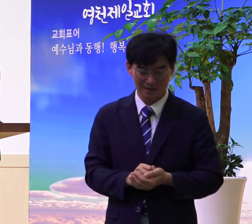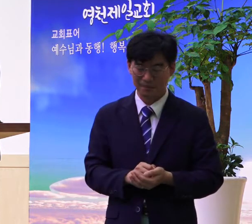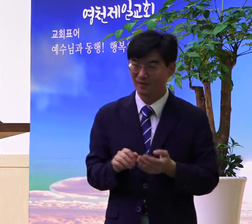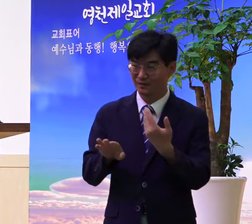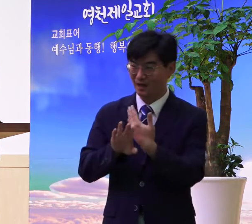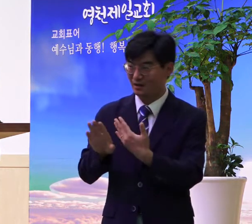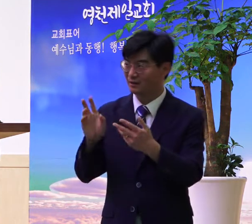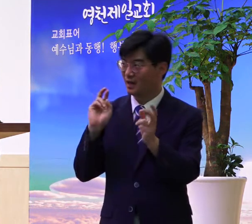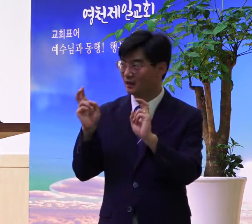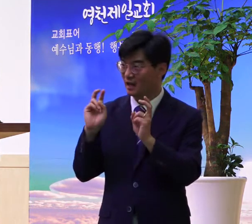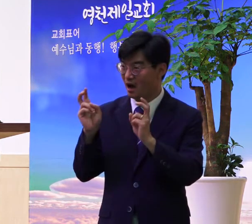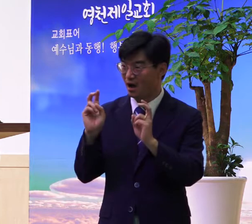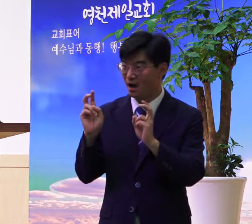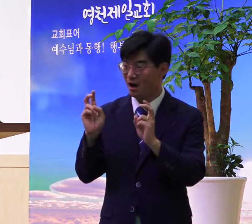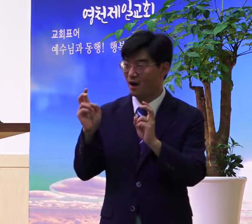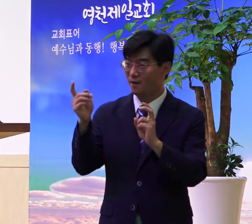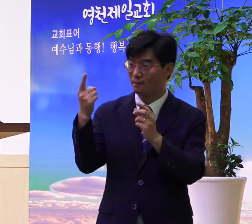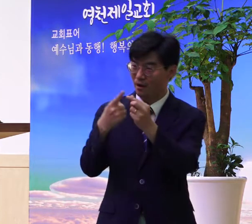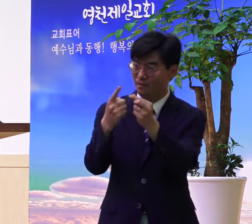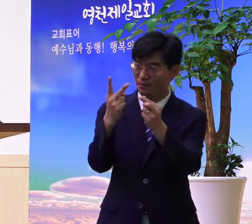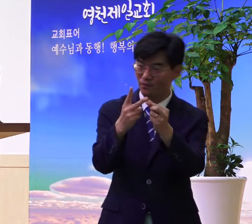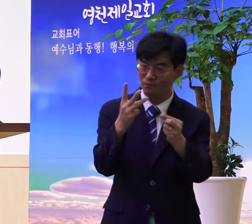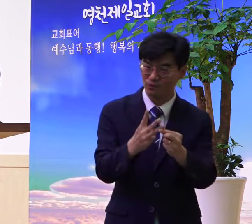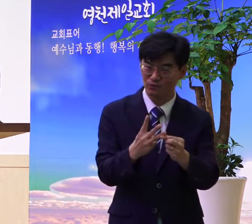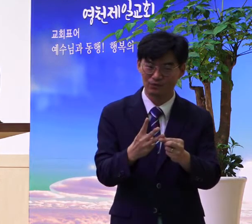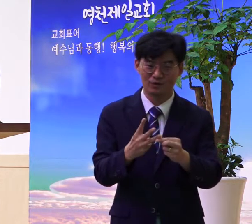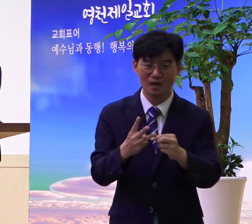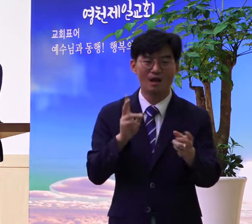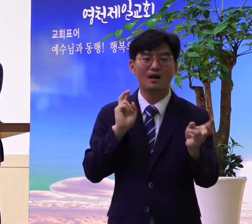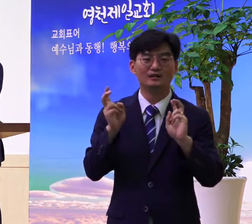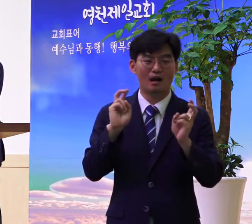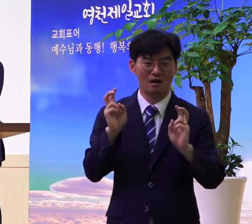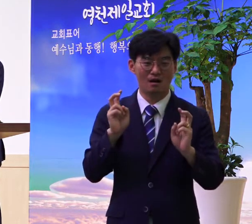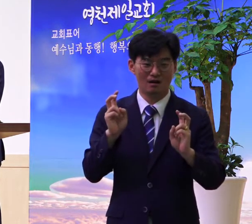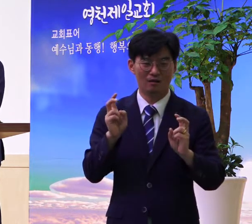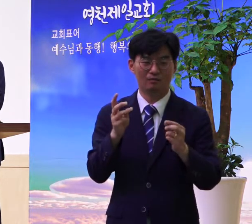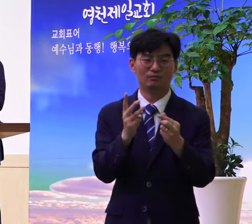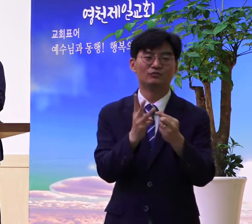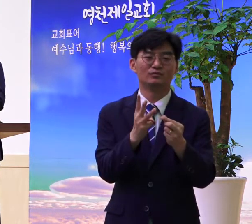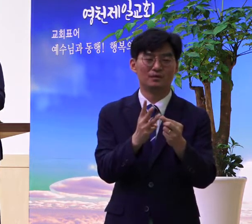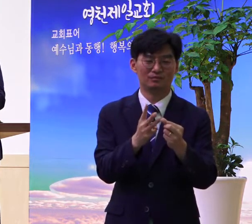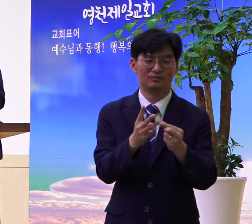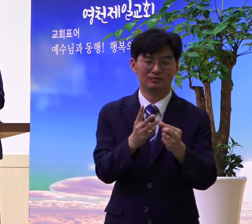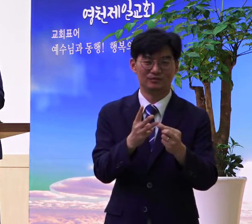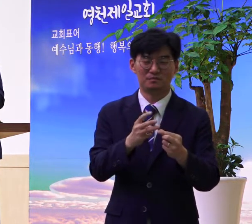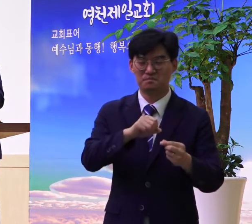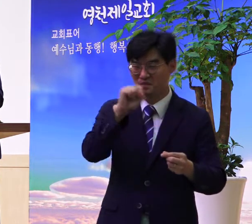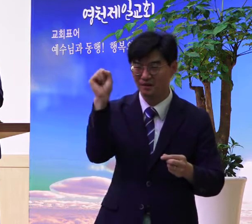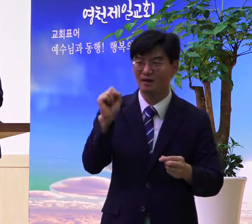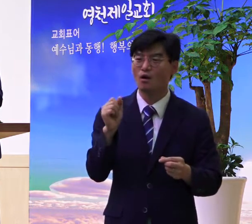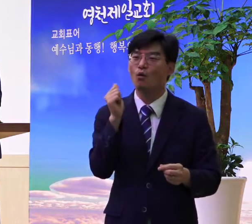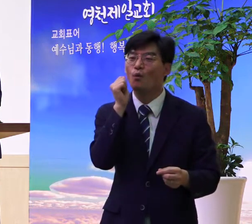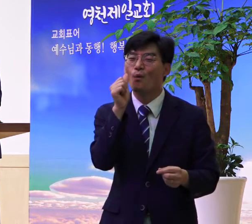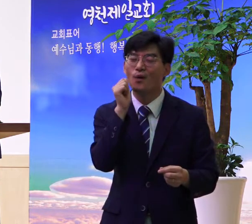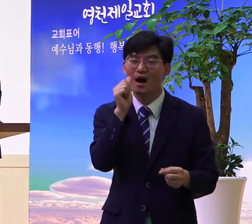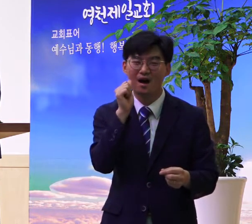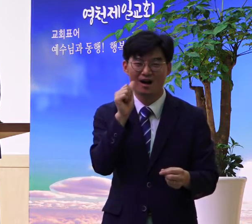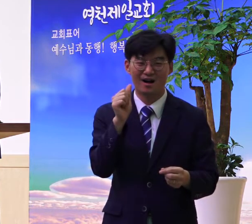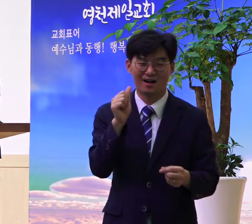구글, 마이크로소프트 다음으로 브랜드 가치 세계 4위에 올랐습니다. 코카콜라를 오늘과 같이 이렇게